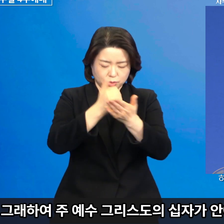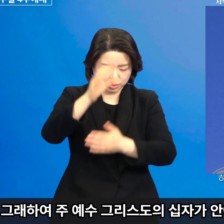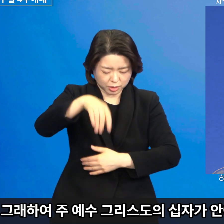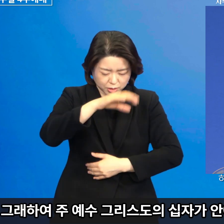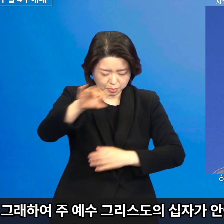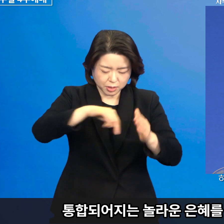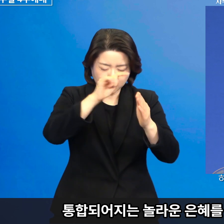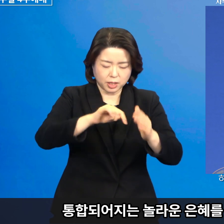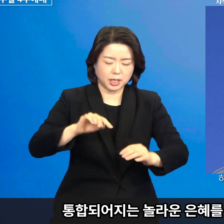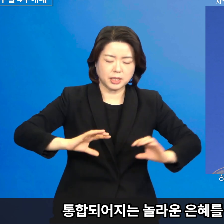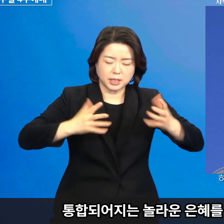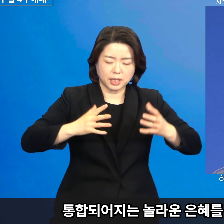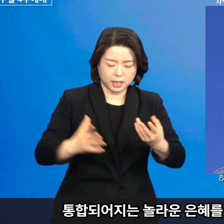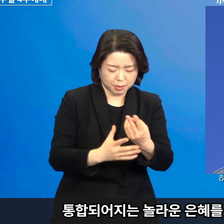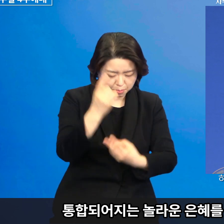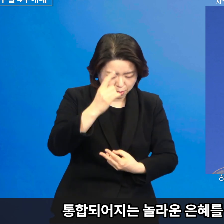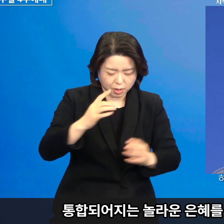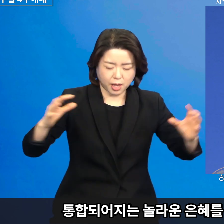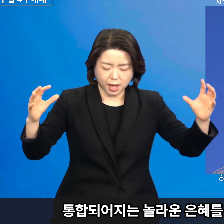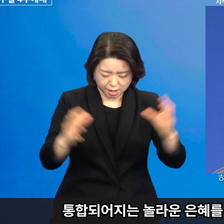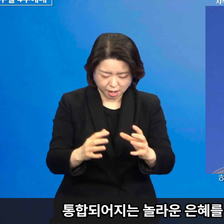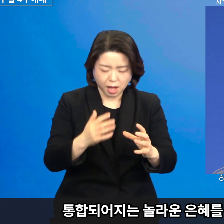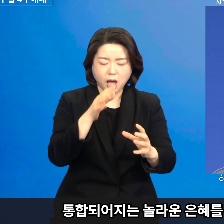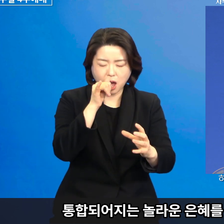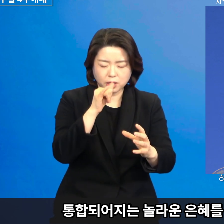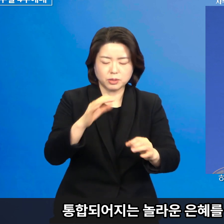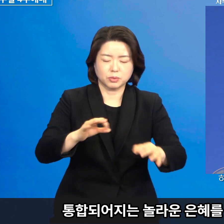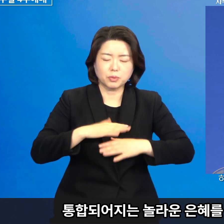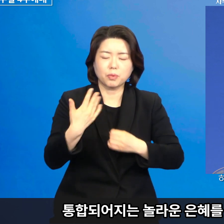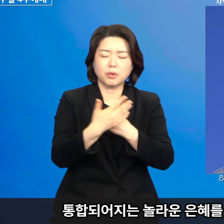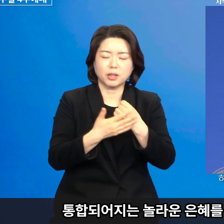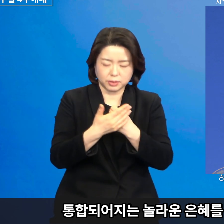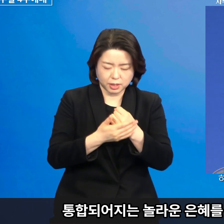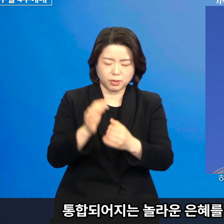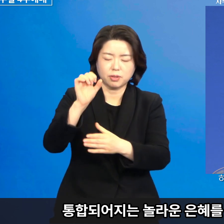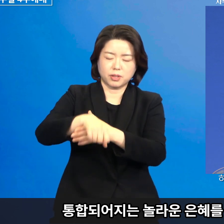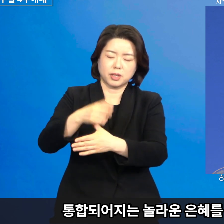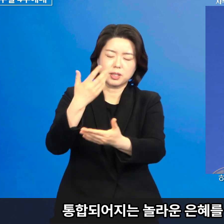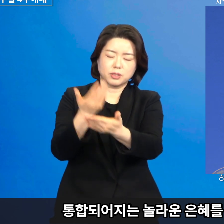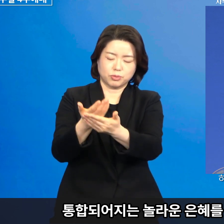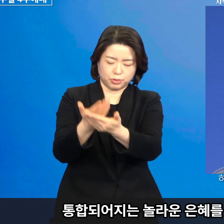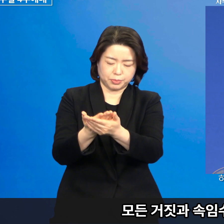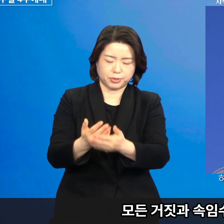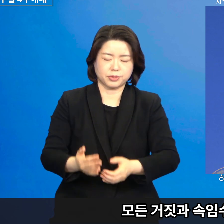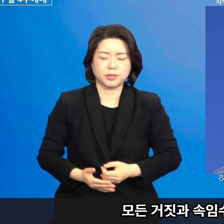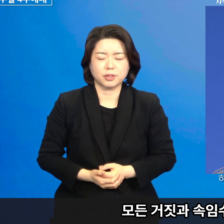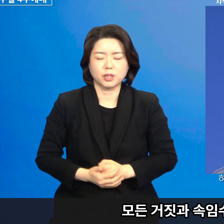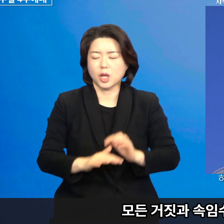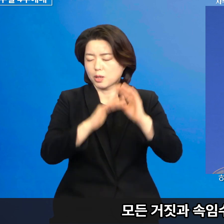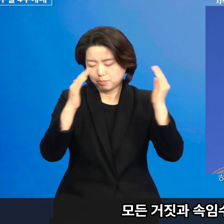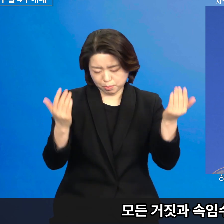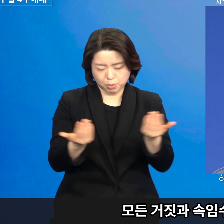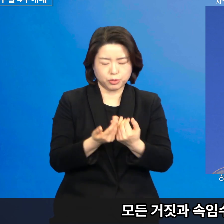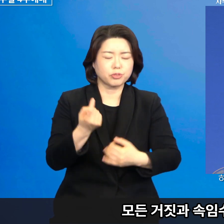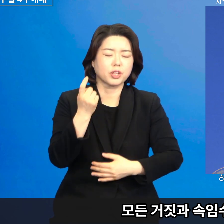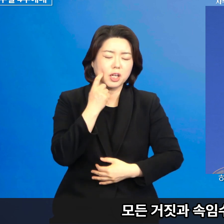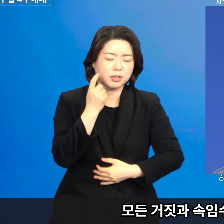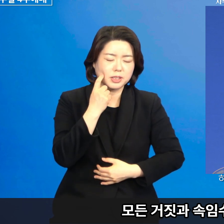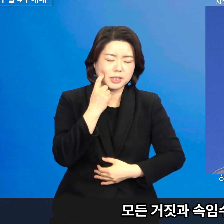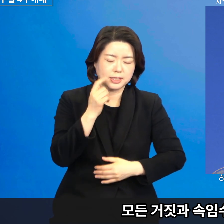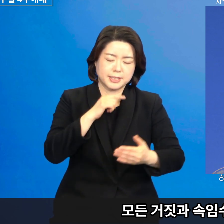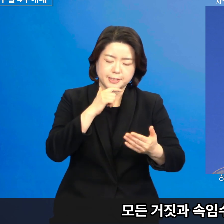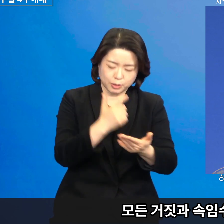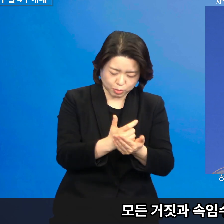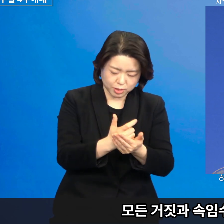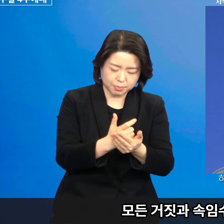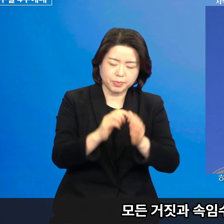한번 하나 되어지고 통합되어지는 놀라운 은혜를 주님 허락하여 주시옵소서. 모든 거짓과